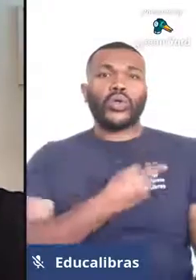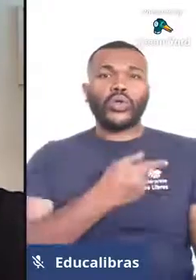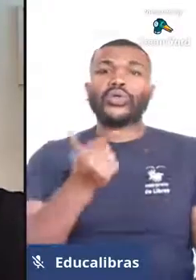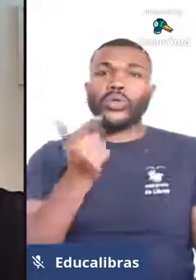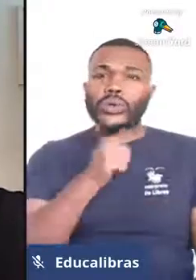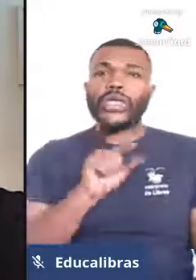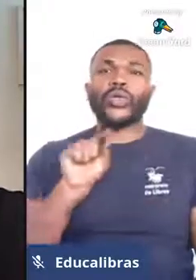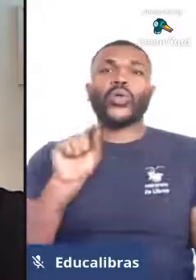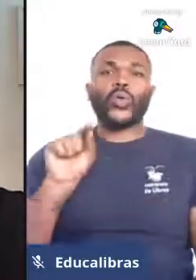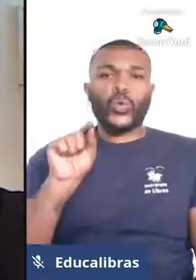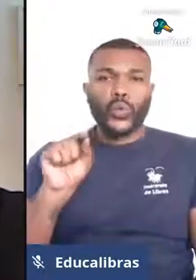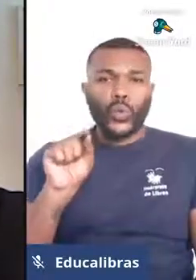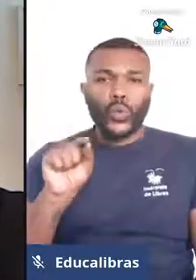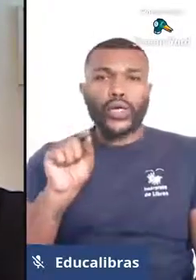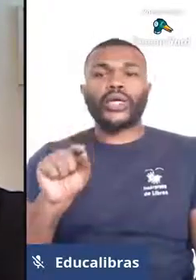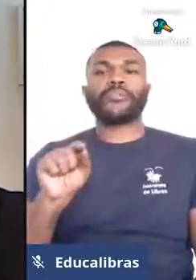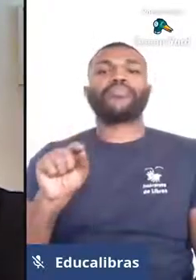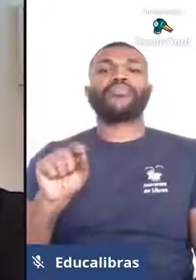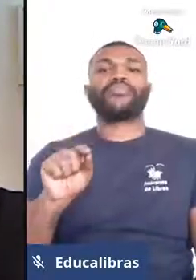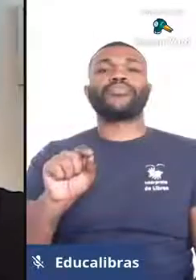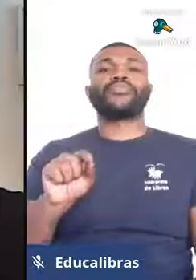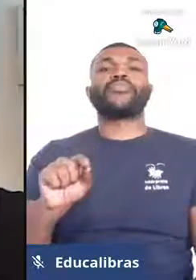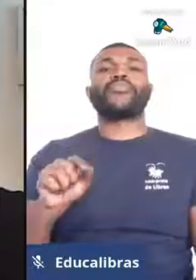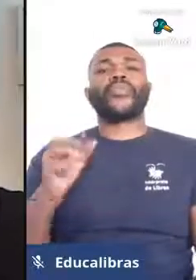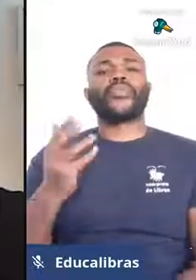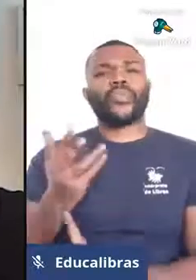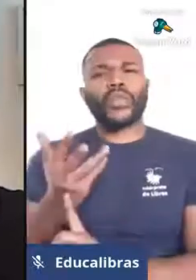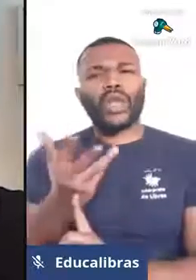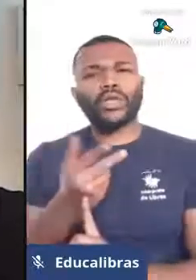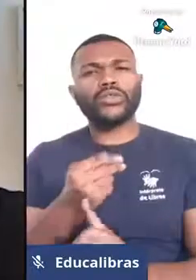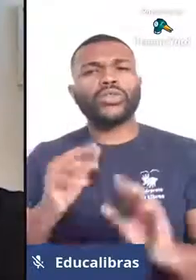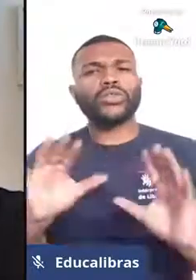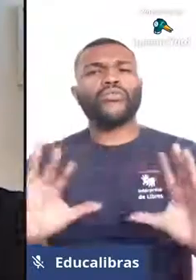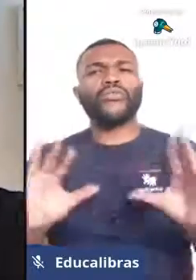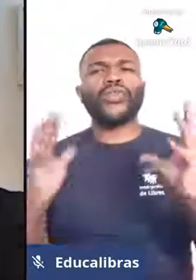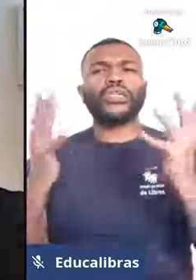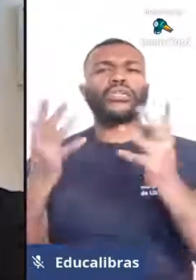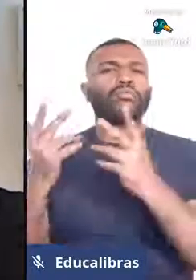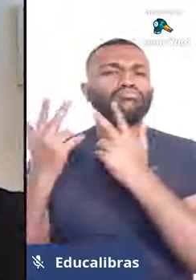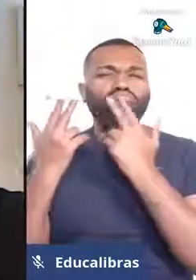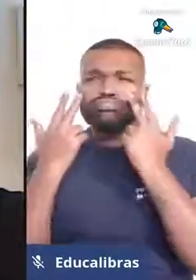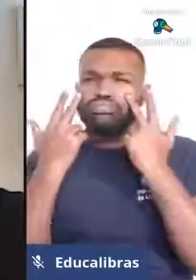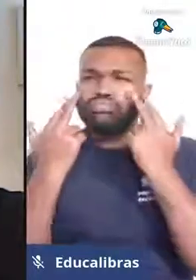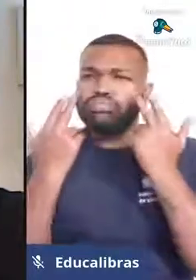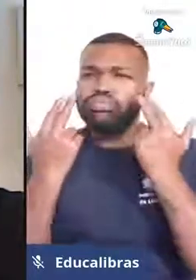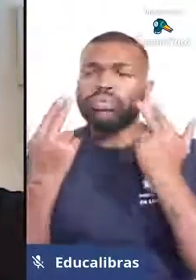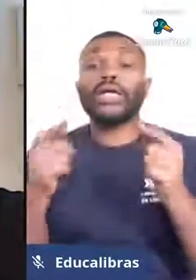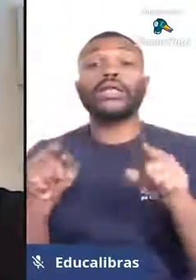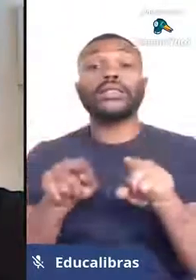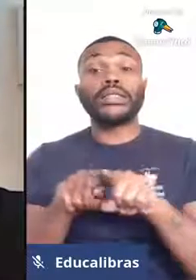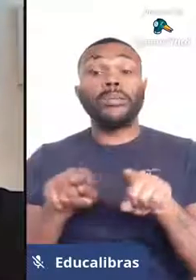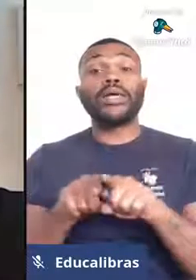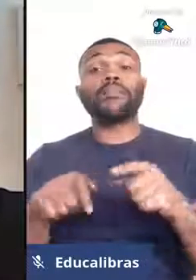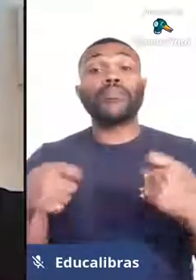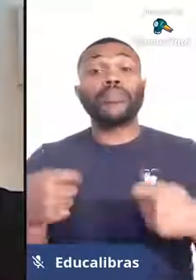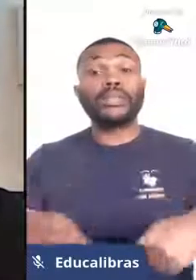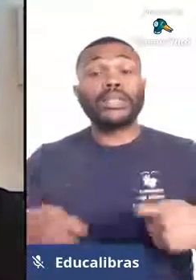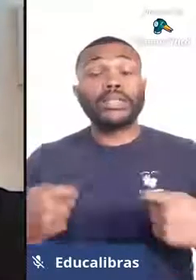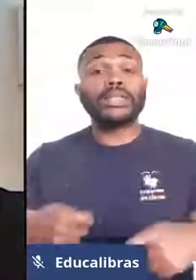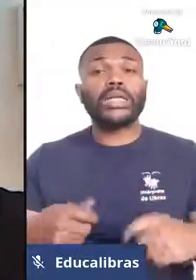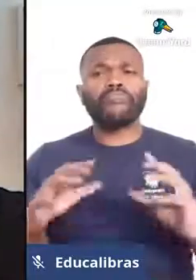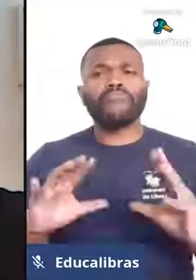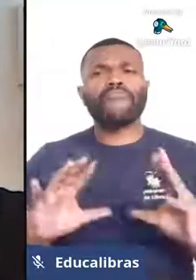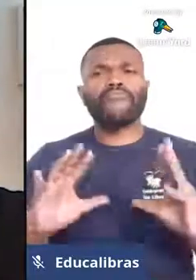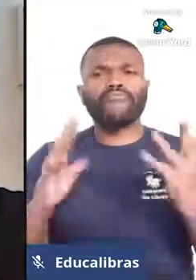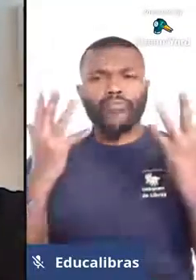dar conta de colocar todos os artistas nos festivais convencionais. Nós precisamos fazer um festival